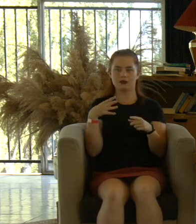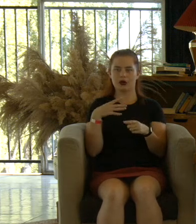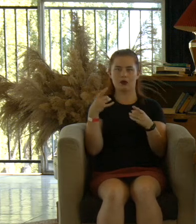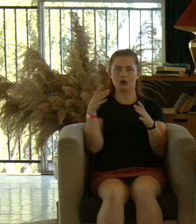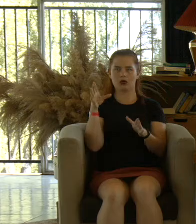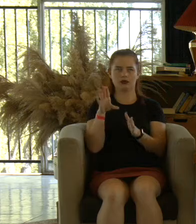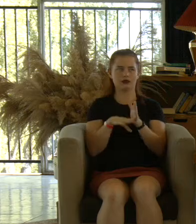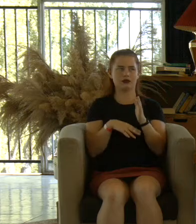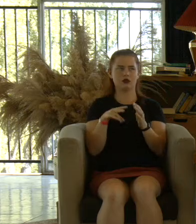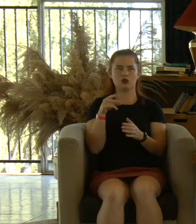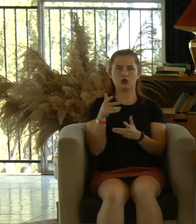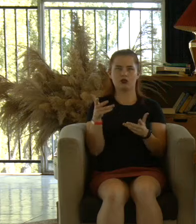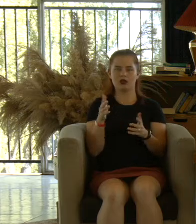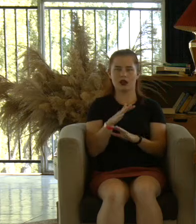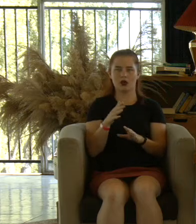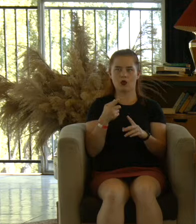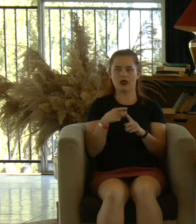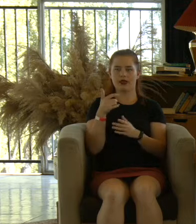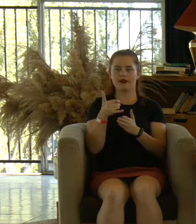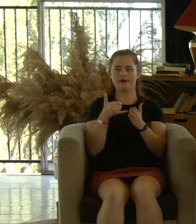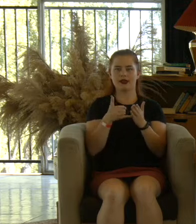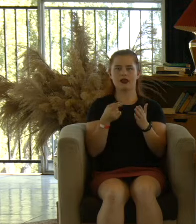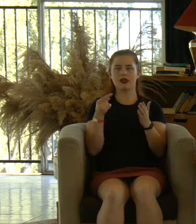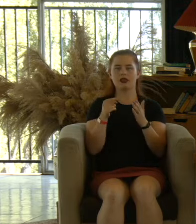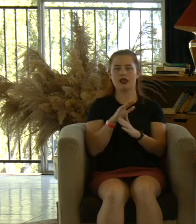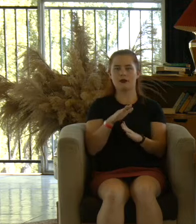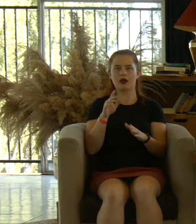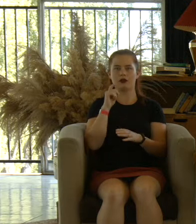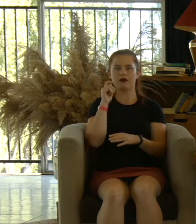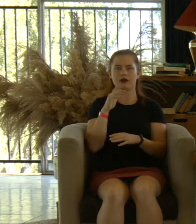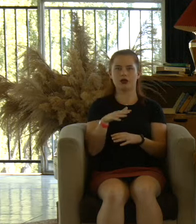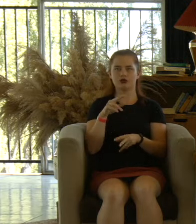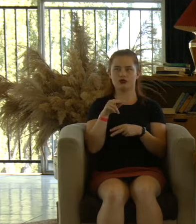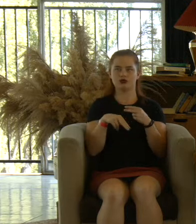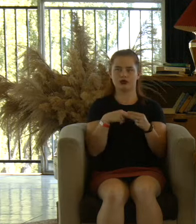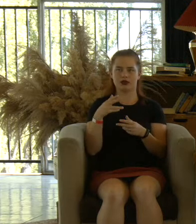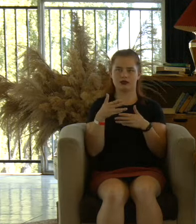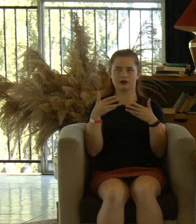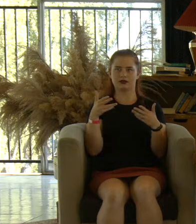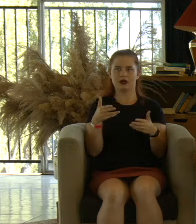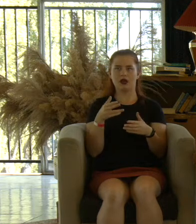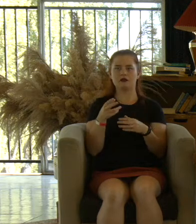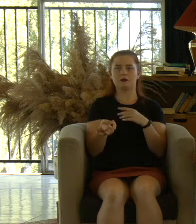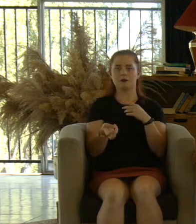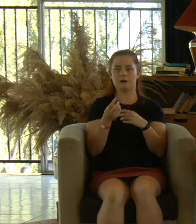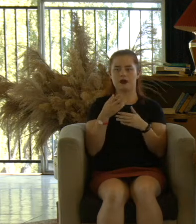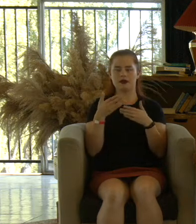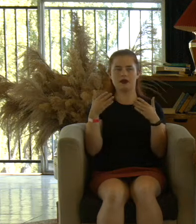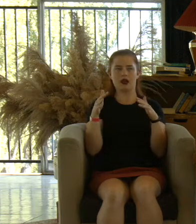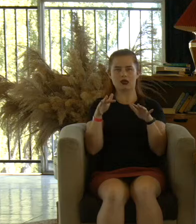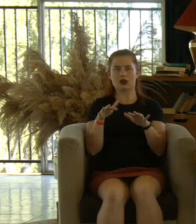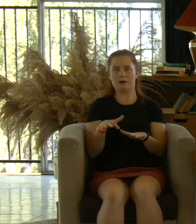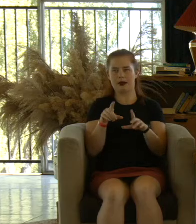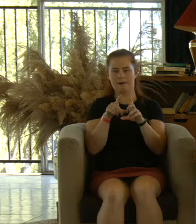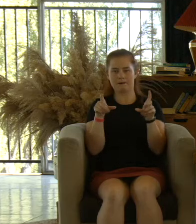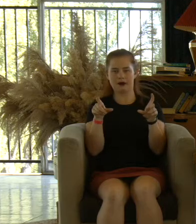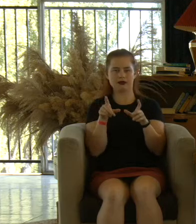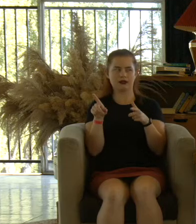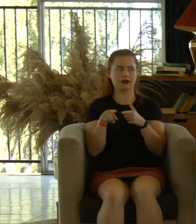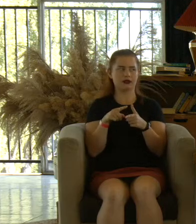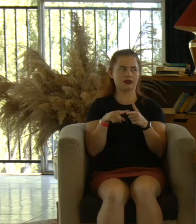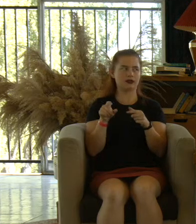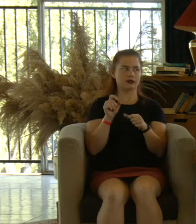просто совершенно никакой. Эти вина бы не попали в Украину через наш отбор. Поэтому к нам, приходя в наши там несколько супермаркетов или